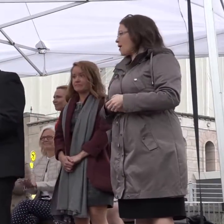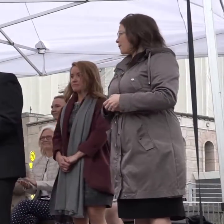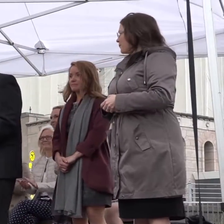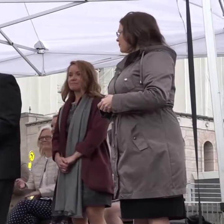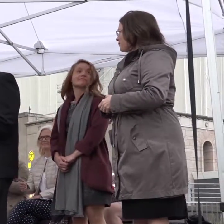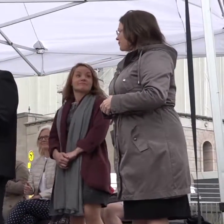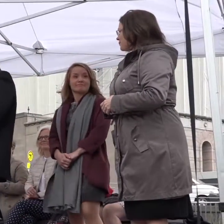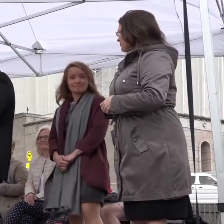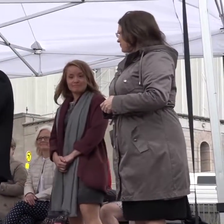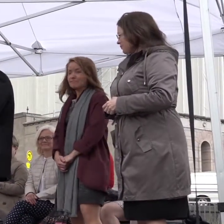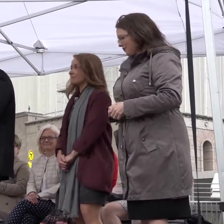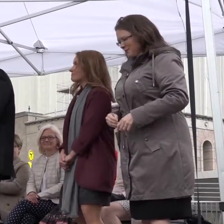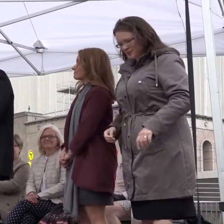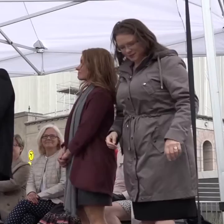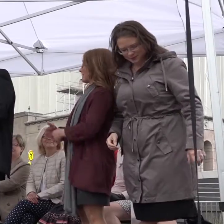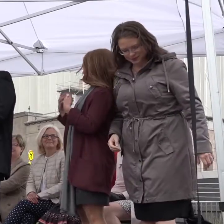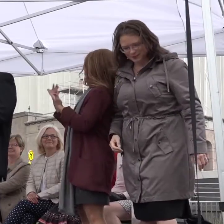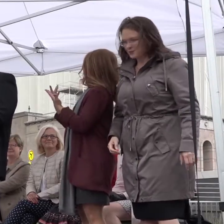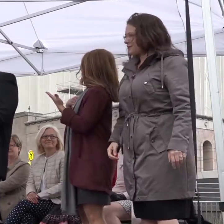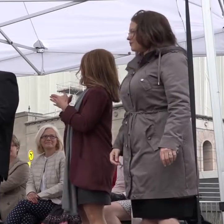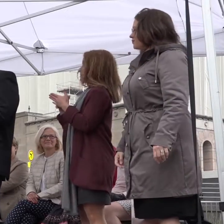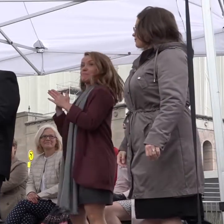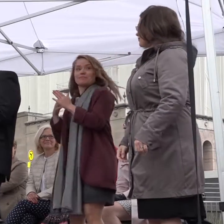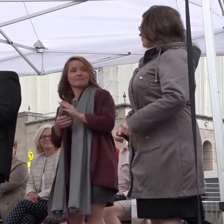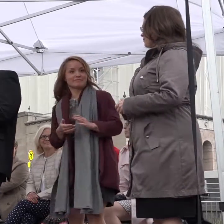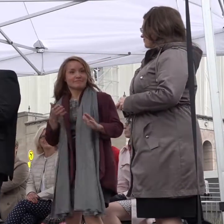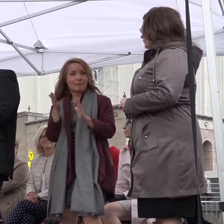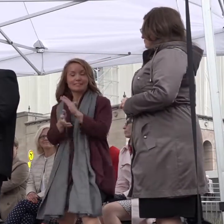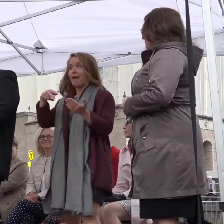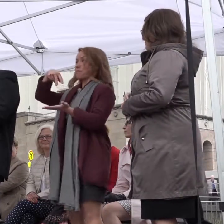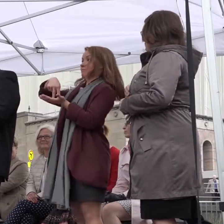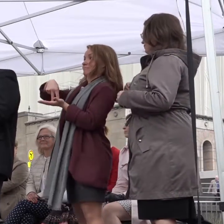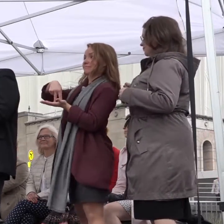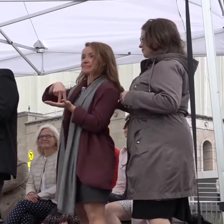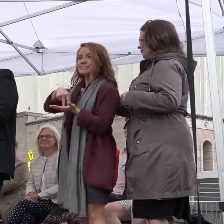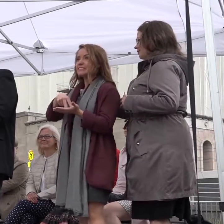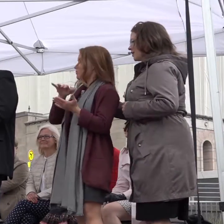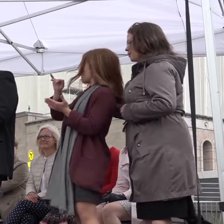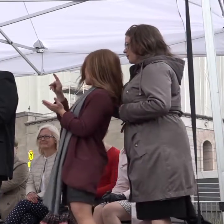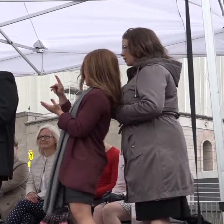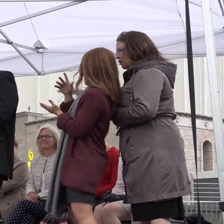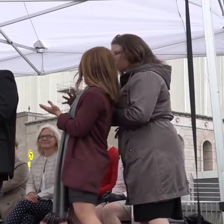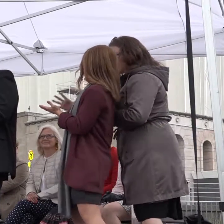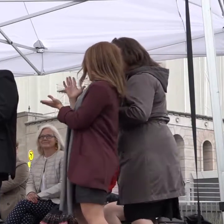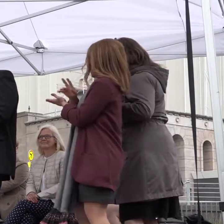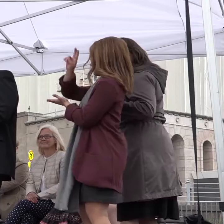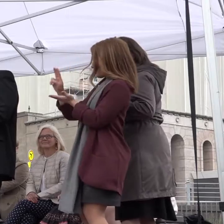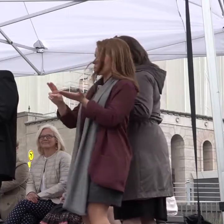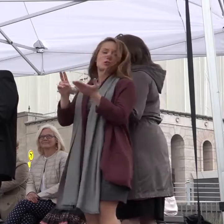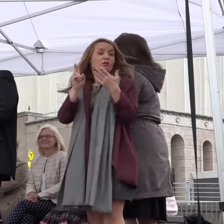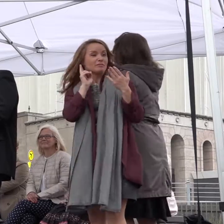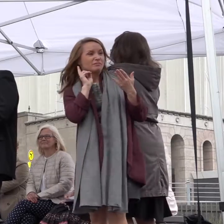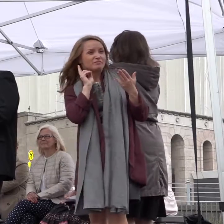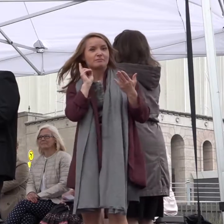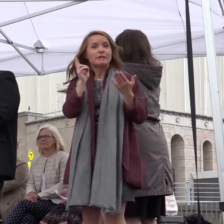Kiitoksia, pääsin lauteille. Tervehdysarvon juhlia. YK:n vammaissopimus on nyt voimassa olevaa oikeutta. Vammainen ihminen